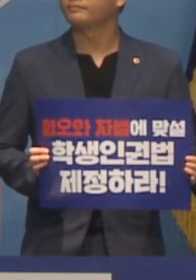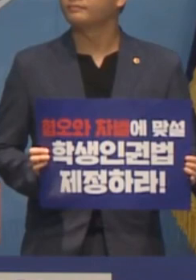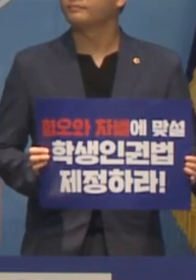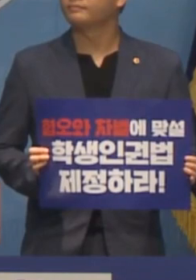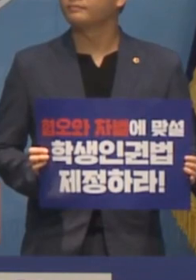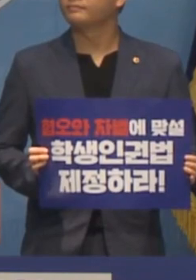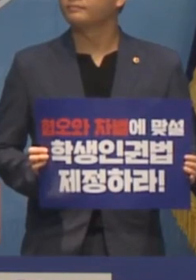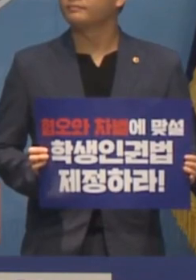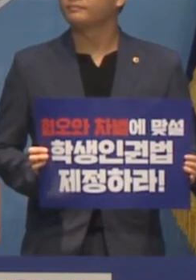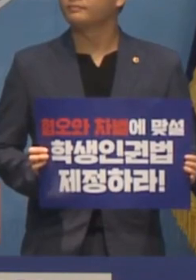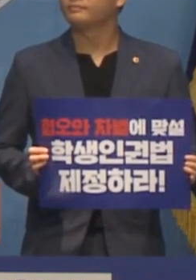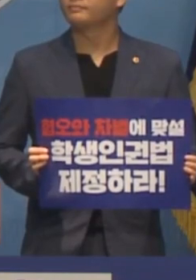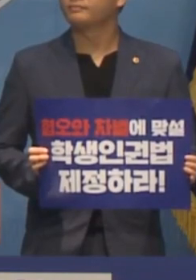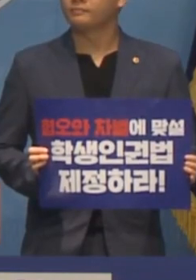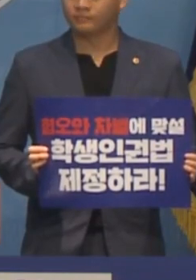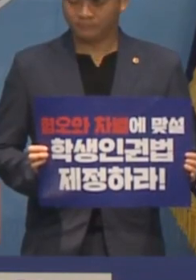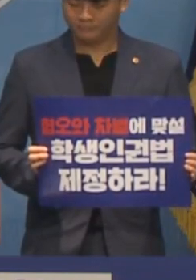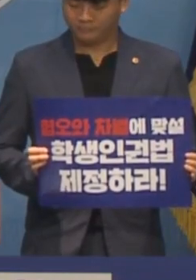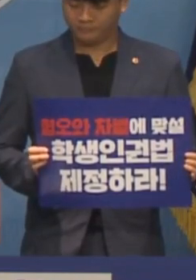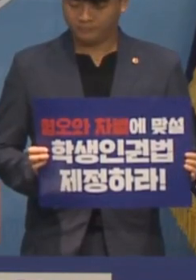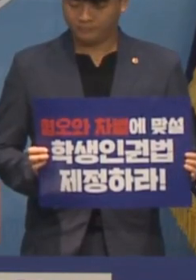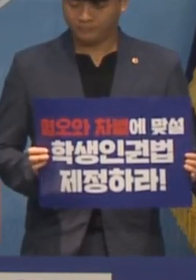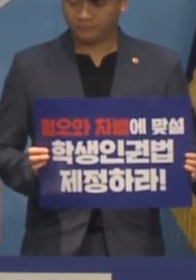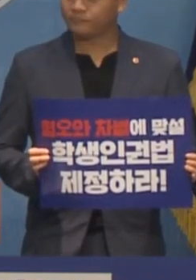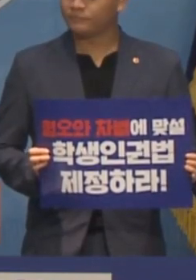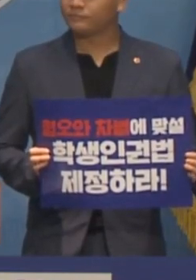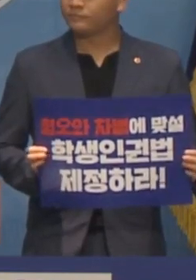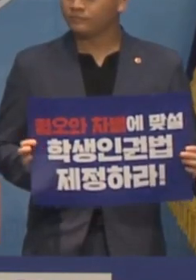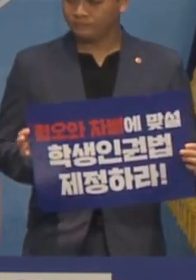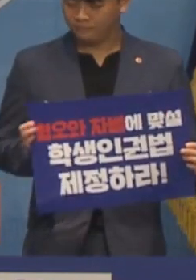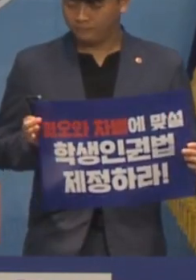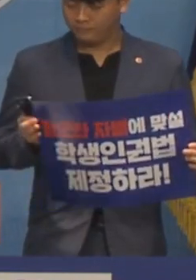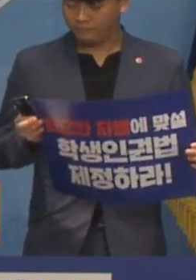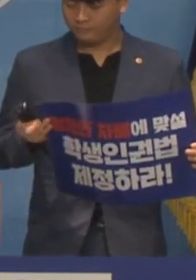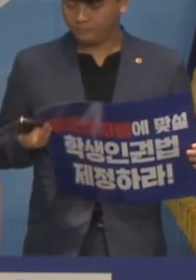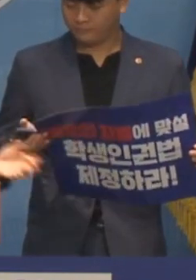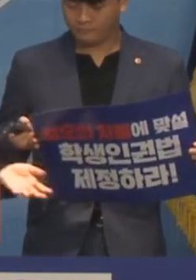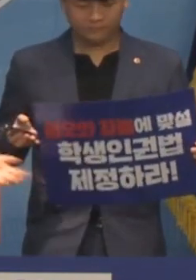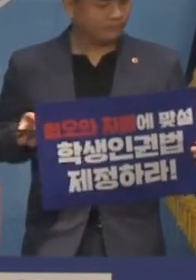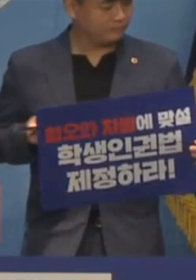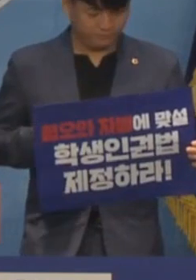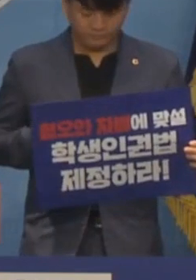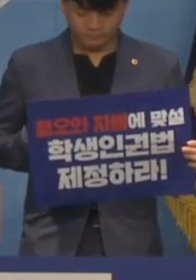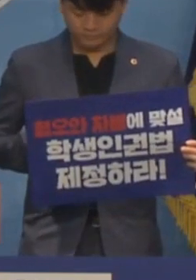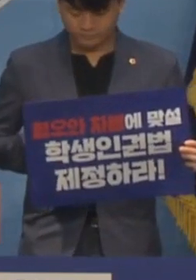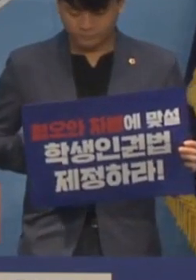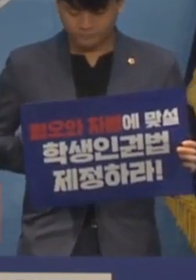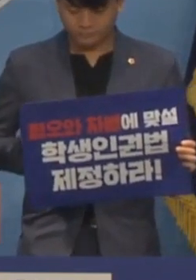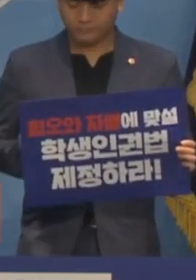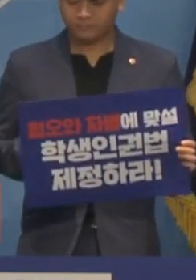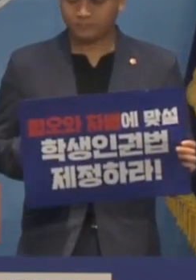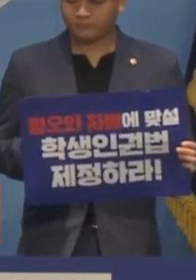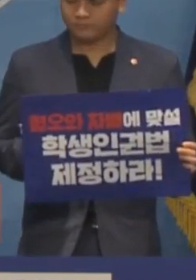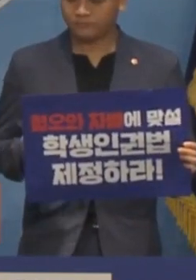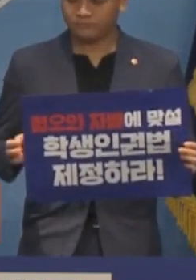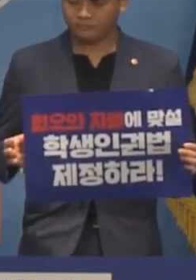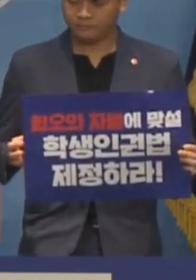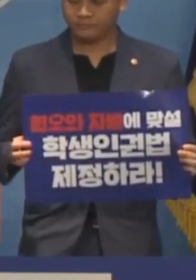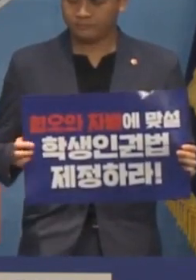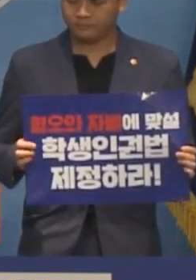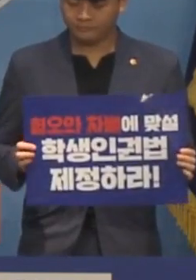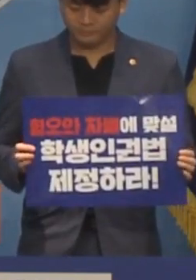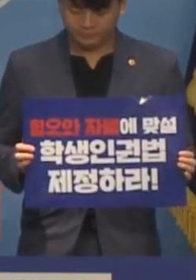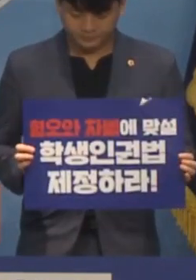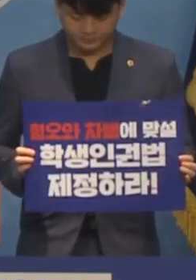아니면 그냥 합시다. 그죠? 예. 네. 원래 수요 통역사 같이 와주셔야 되는데 늦으시는 것 같아요.